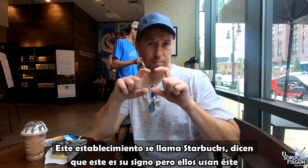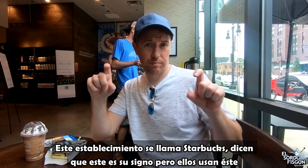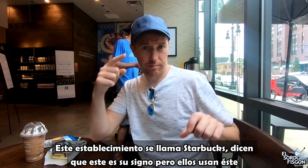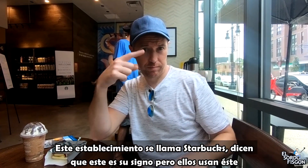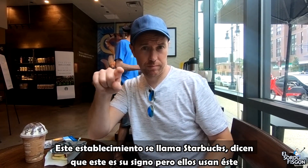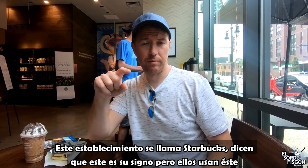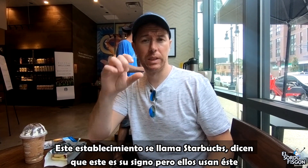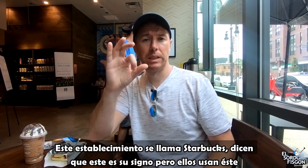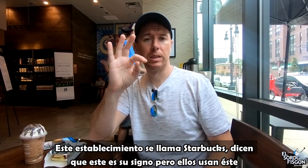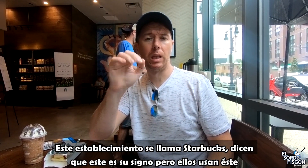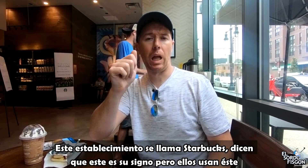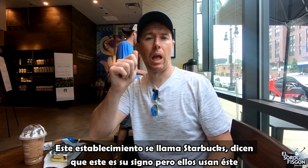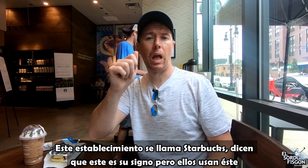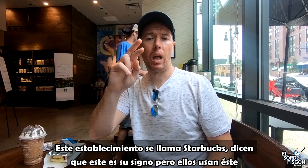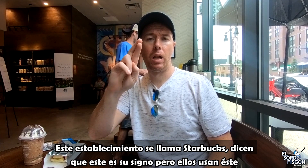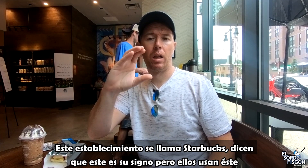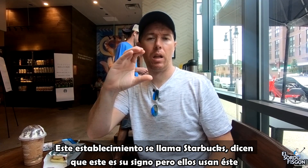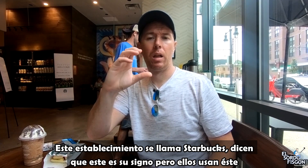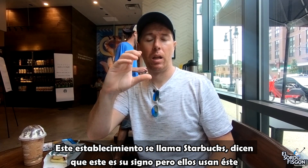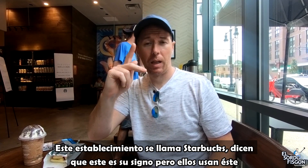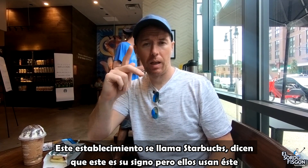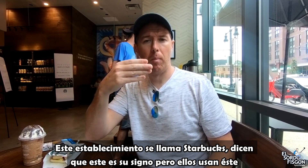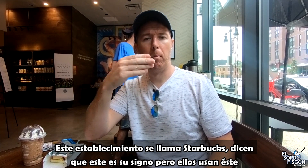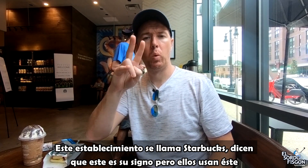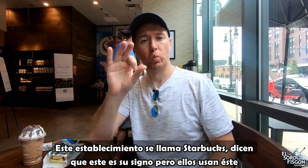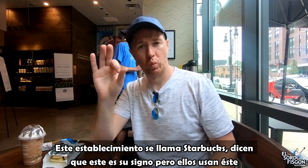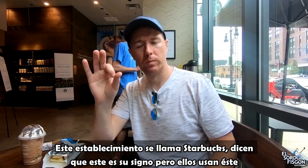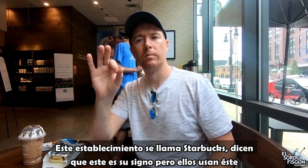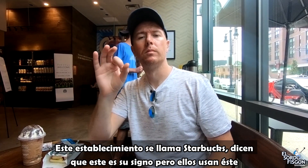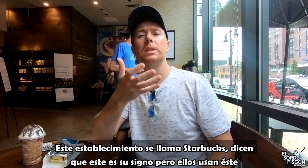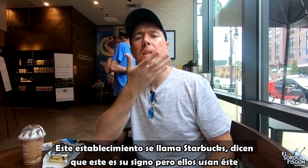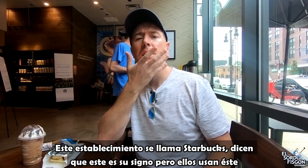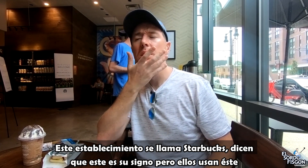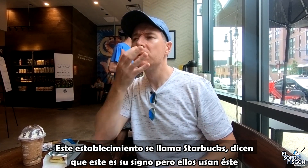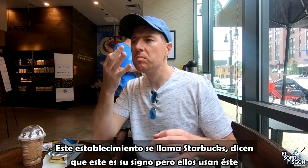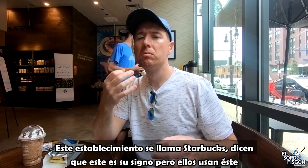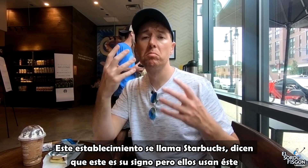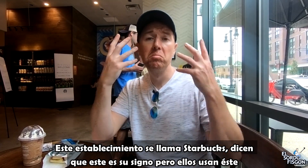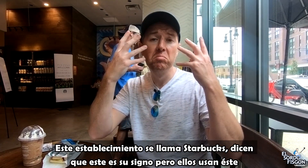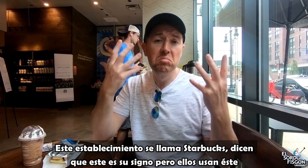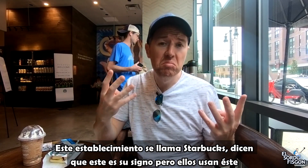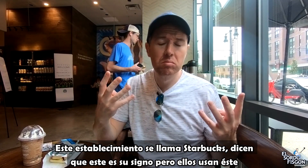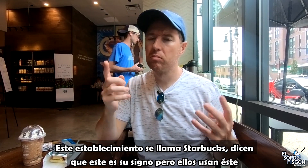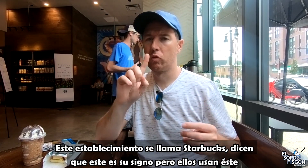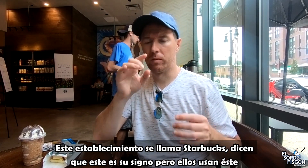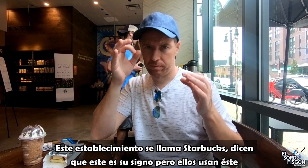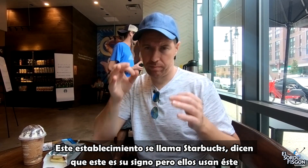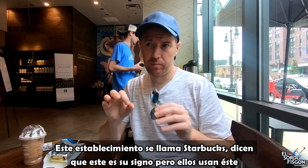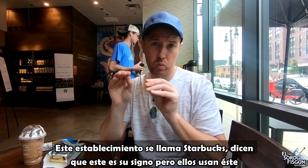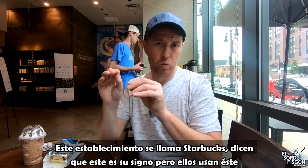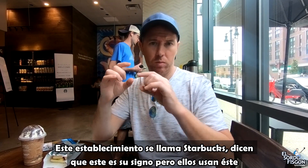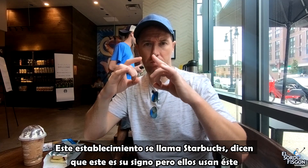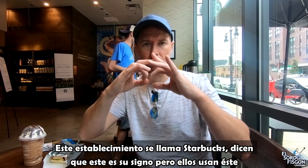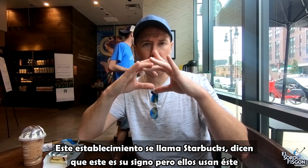Este establecimiento se llama Starbucks. Dicen que este es su signo, pero ellos usan este.